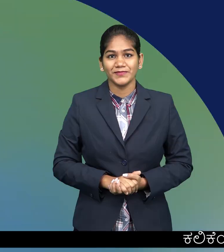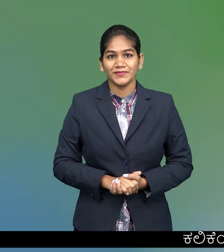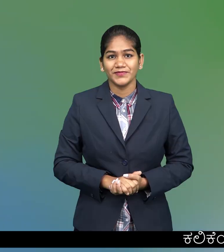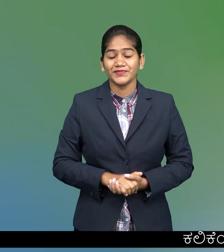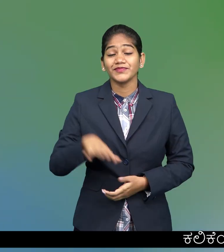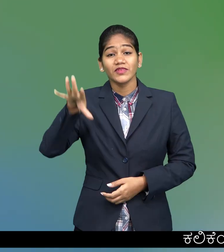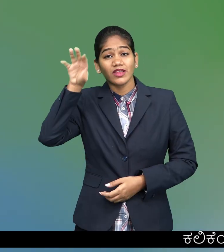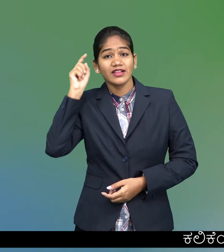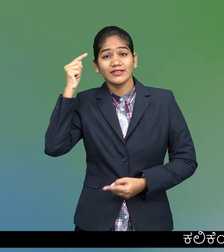ಕಲಿಕೆಯ ಫಲಿತಾಂಶಗಳು.